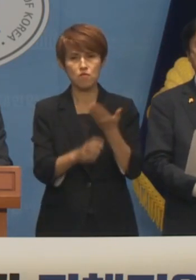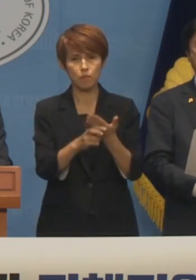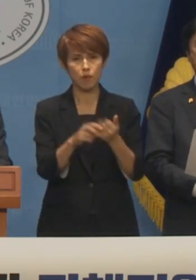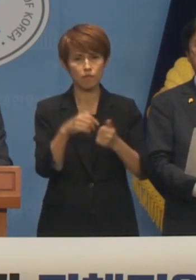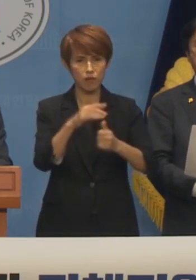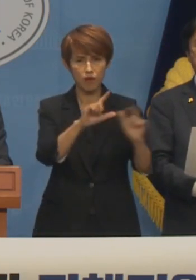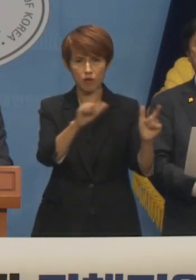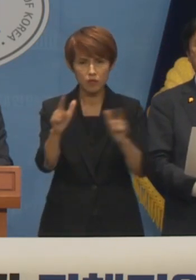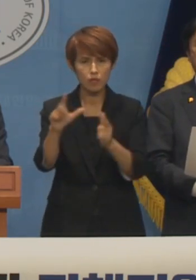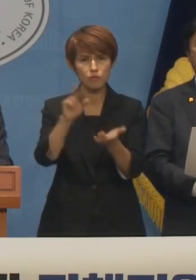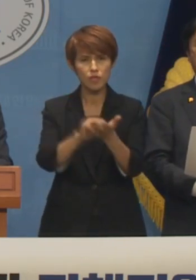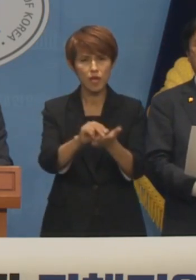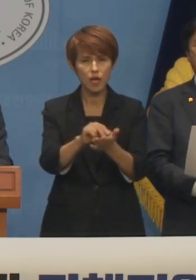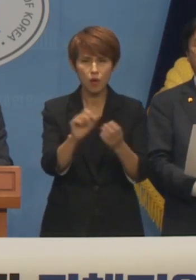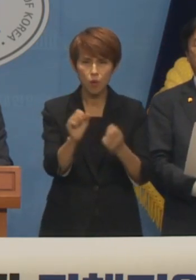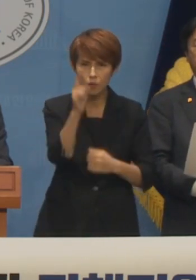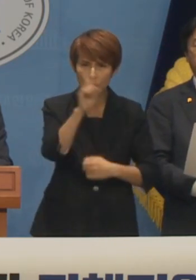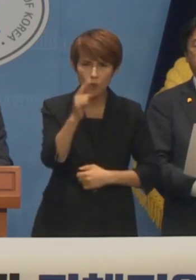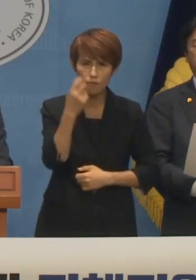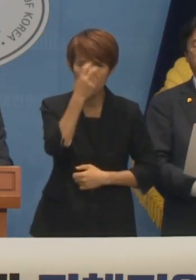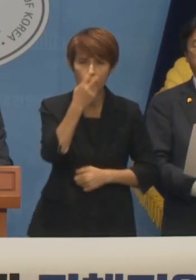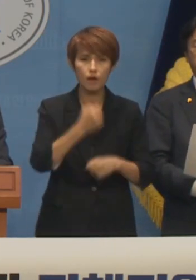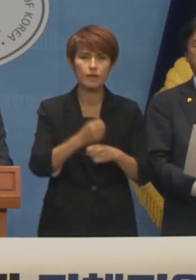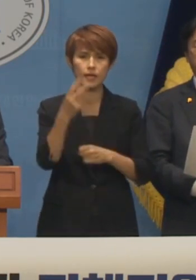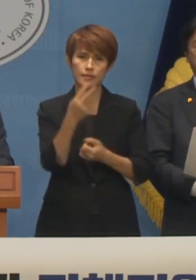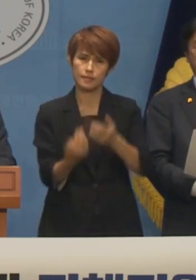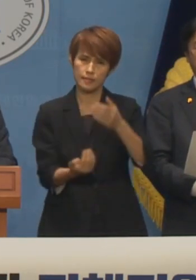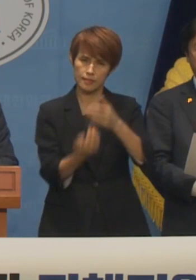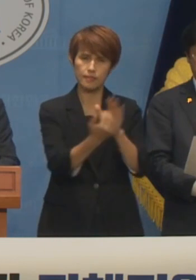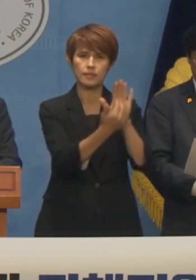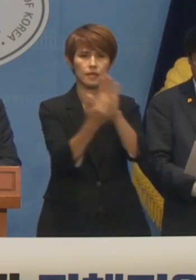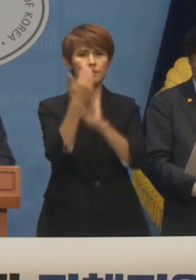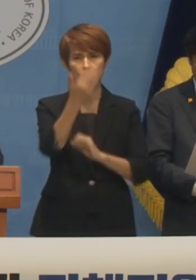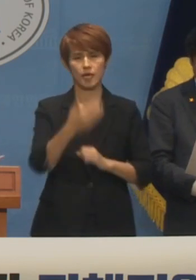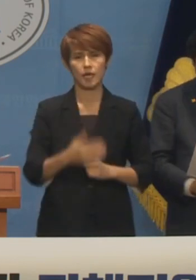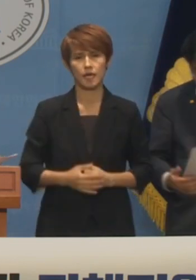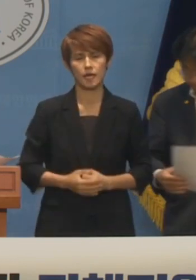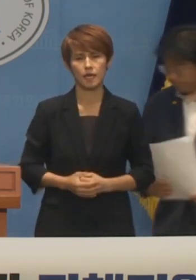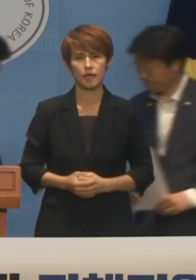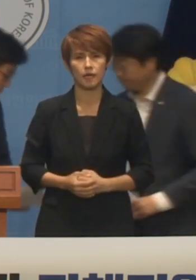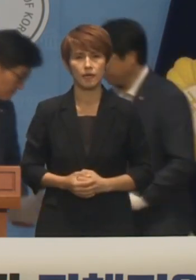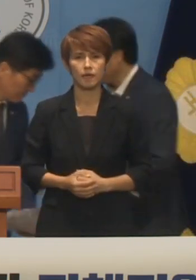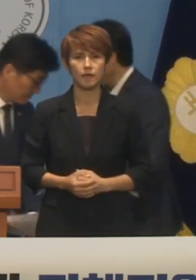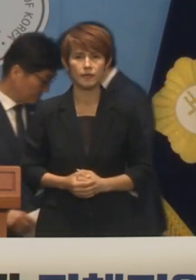원인을 진단하고 재발 방지 대책을 낼 수 있다.